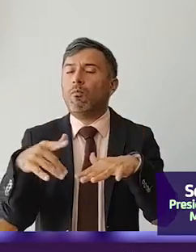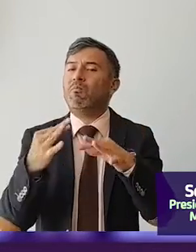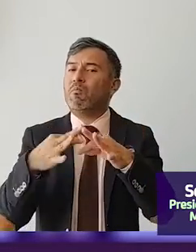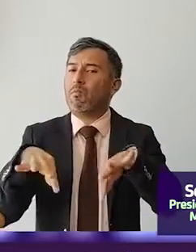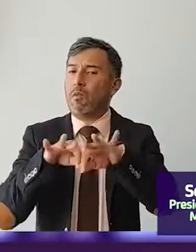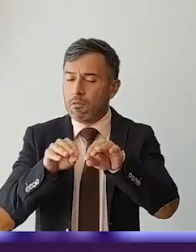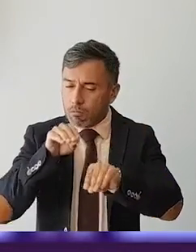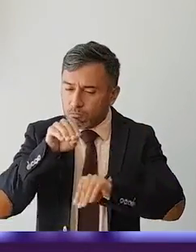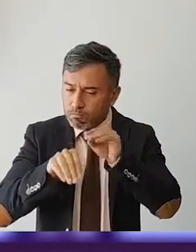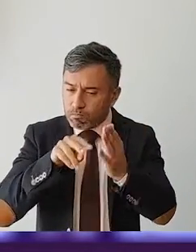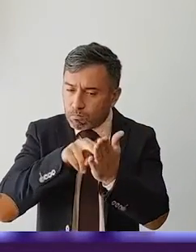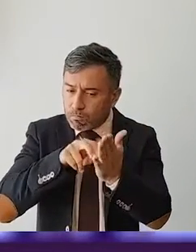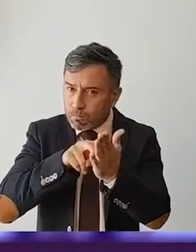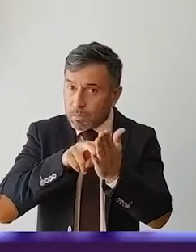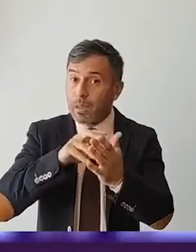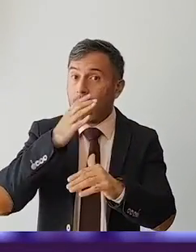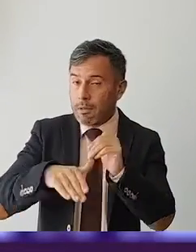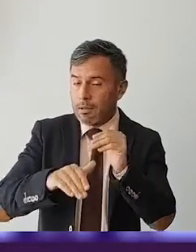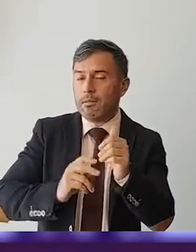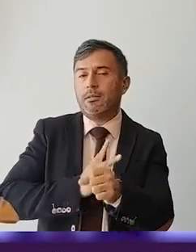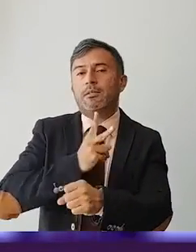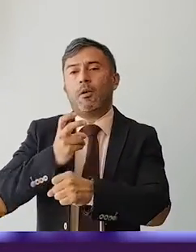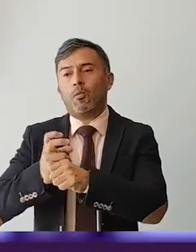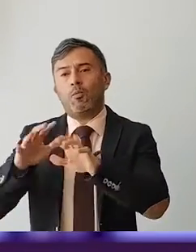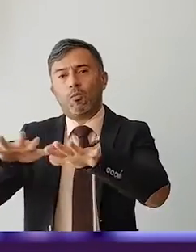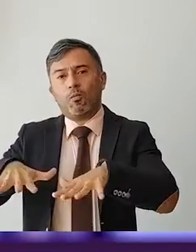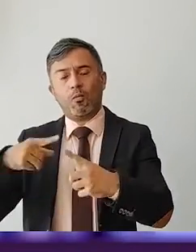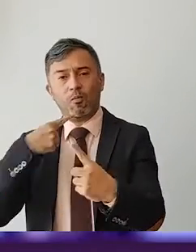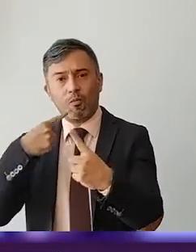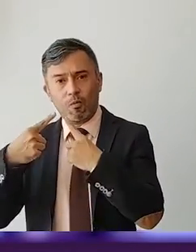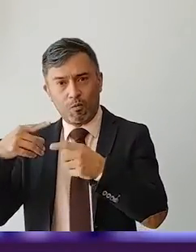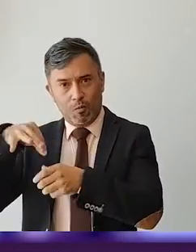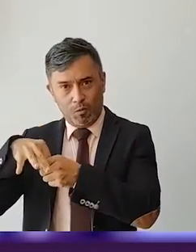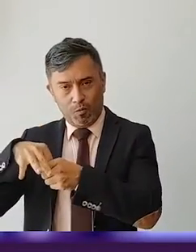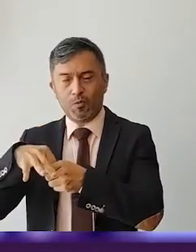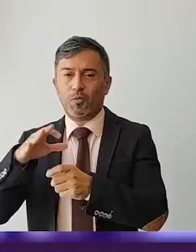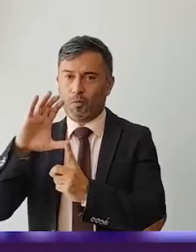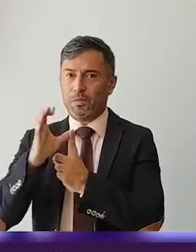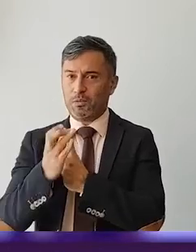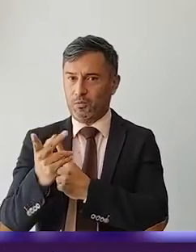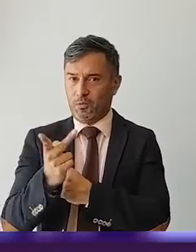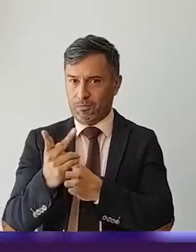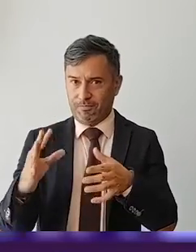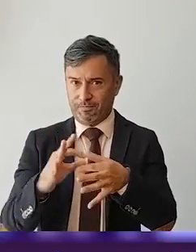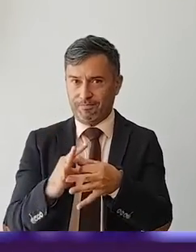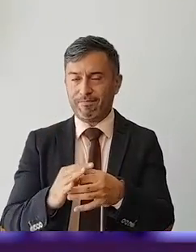antes de poner a discusión y votación el proyecto de dictamen ante ambas comisiones.